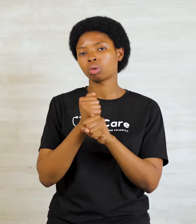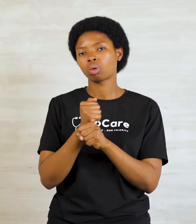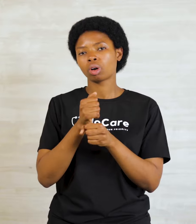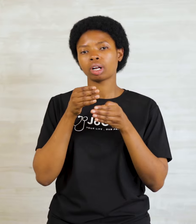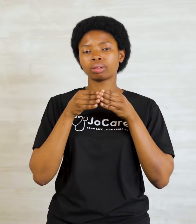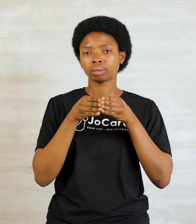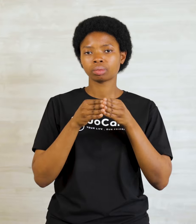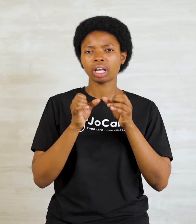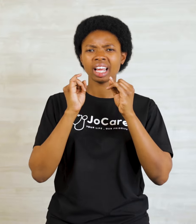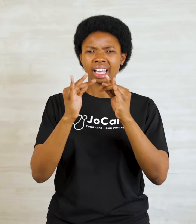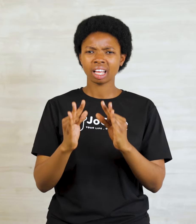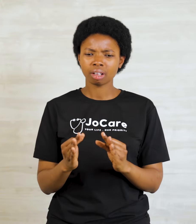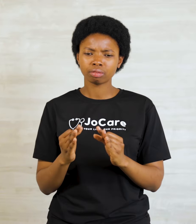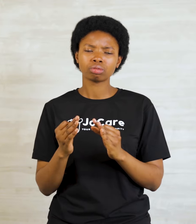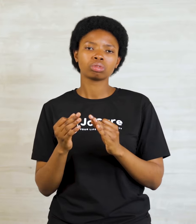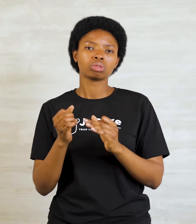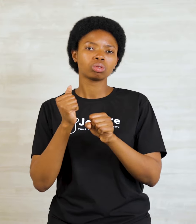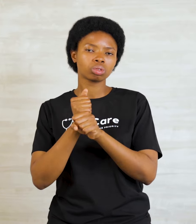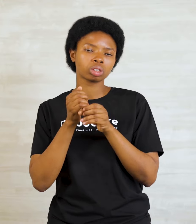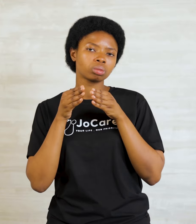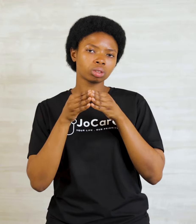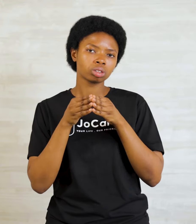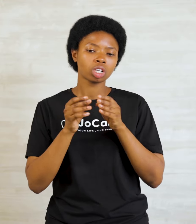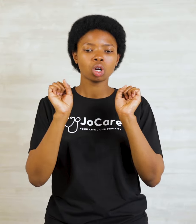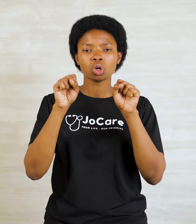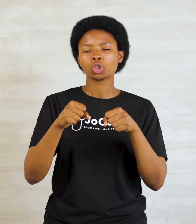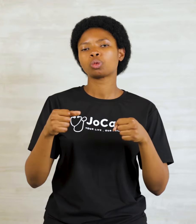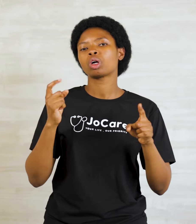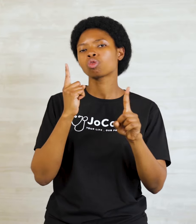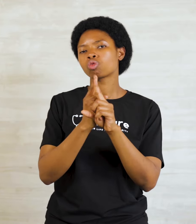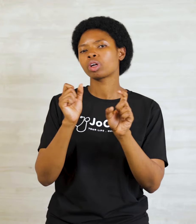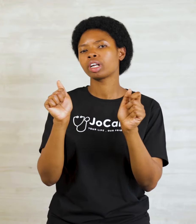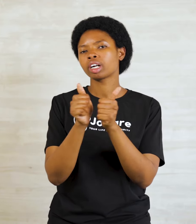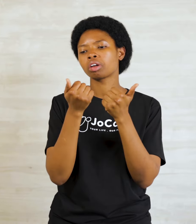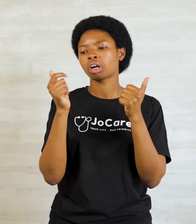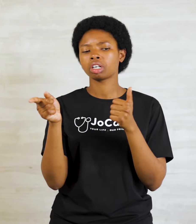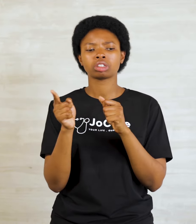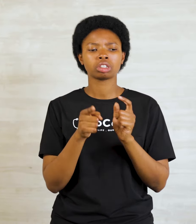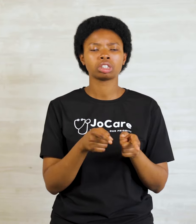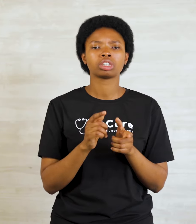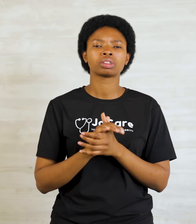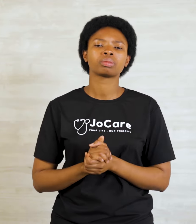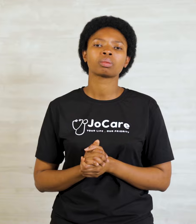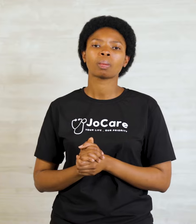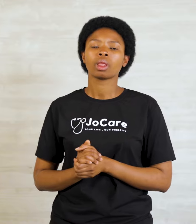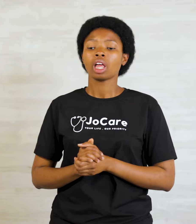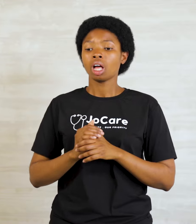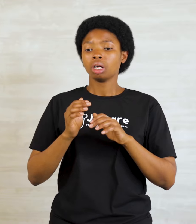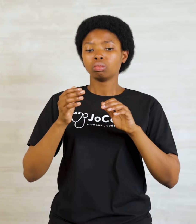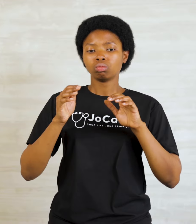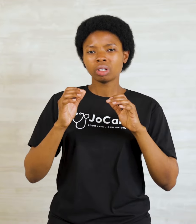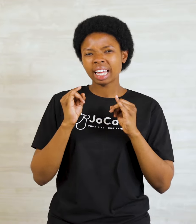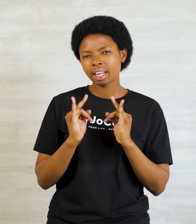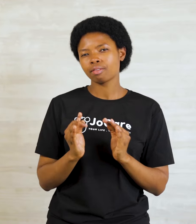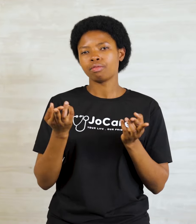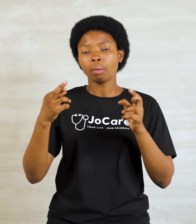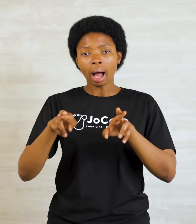imibonano mpuzabitsina ushobora kuhura neza ngarukize neza yego bigenze gutyo wanirinda gutya nyine yego